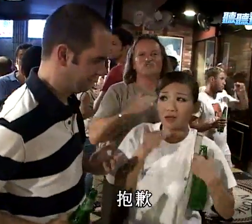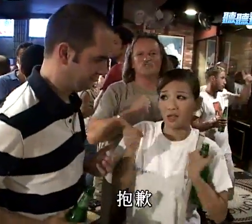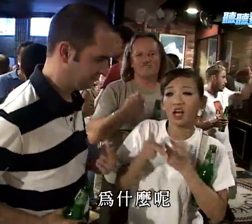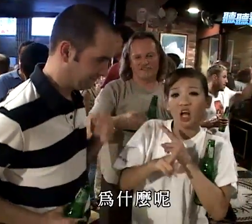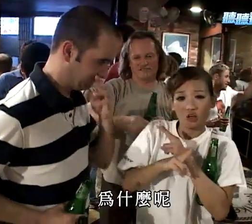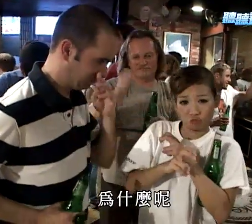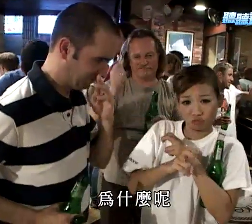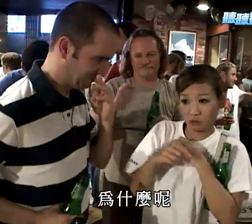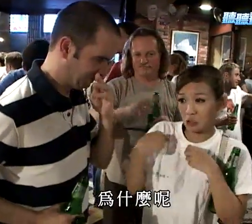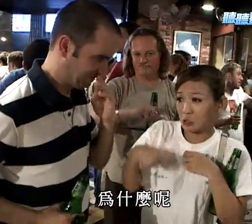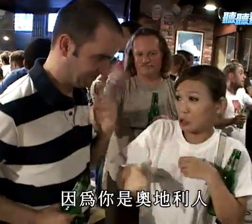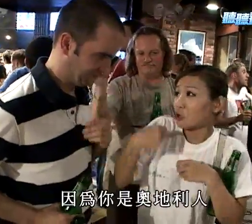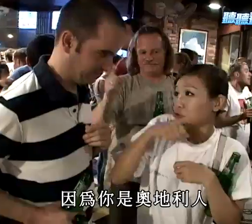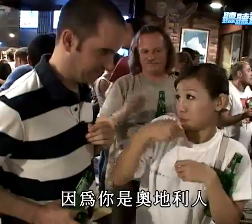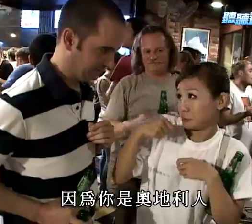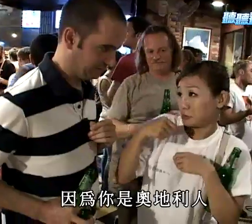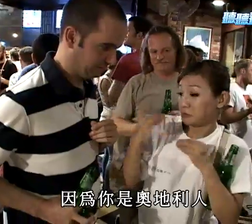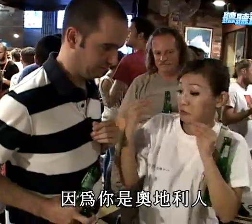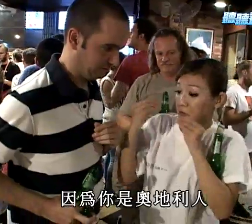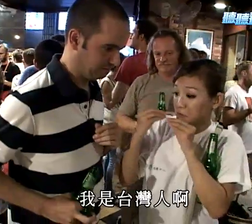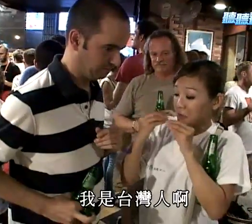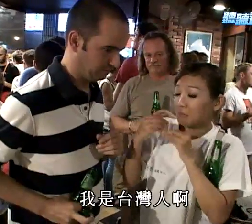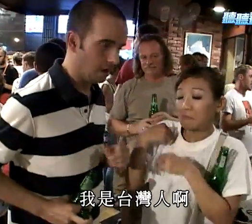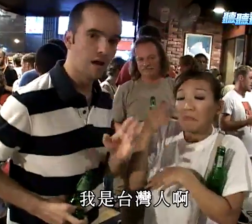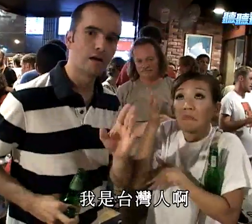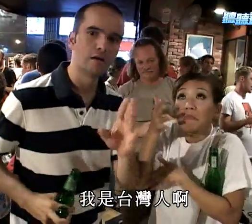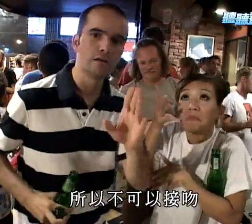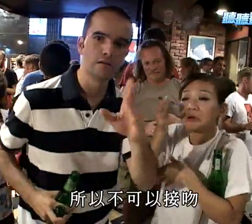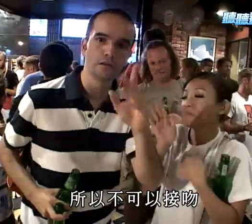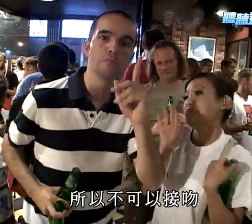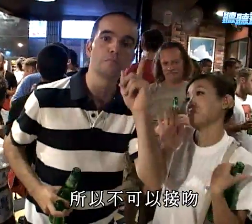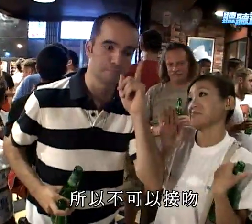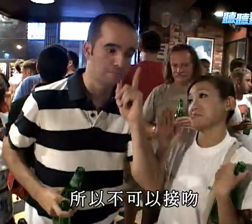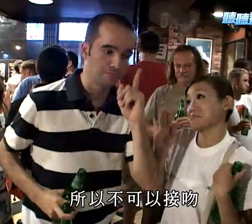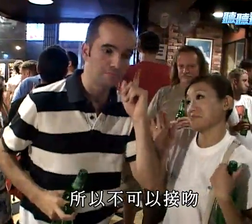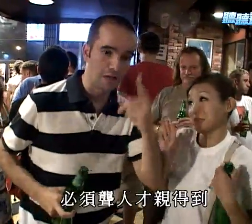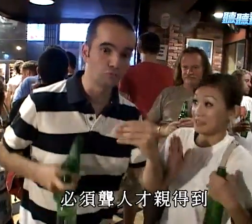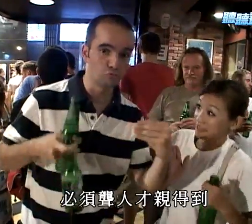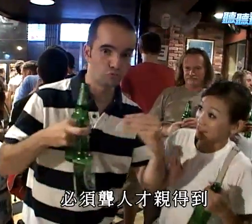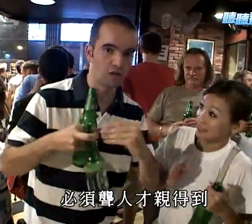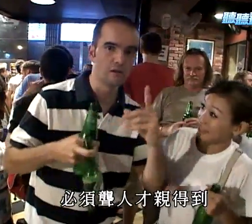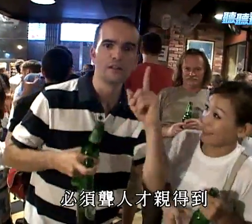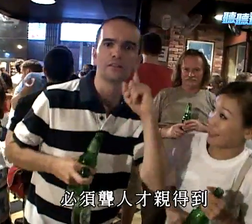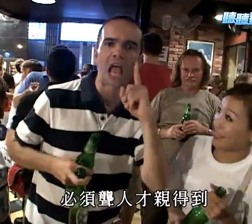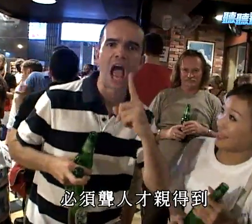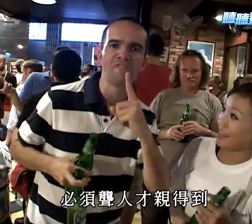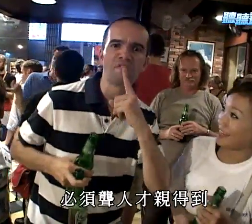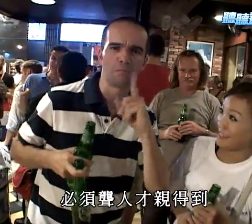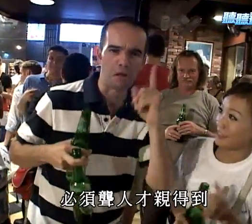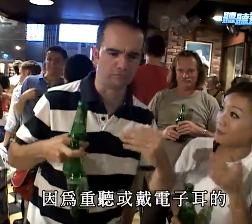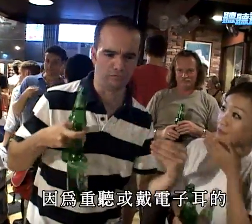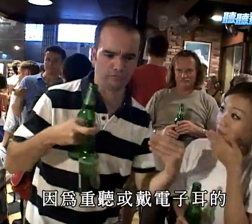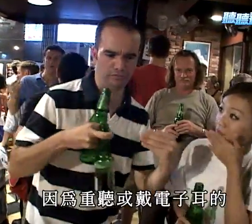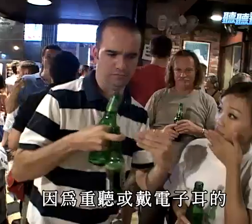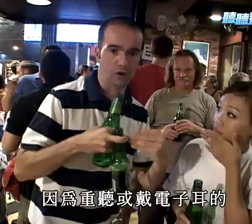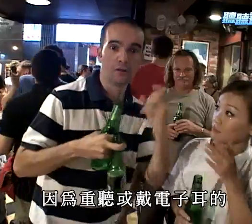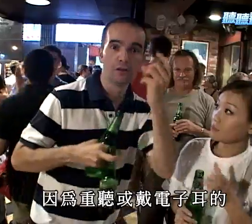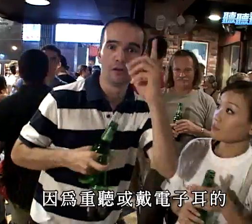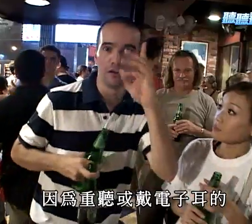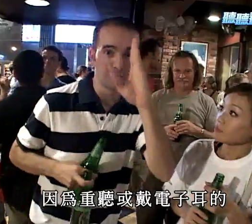么呢？因为你是奥地利人，我是台湾人啊，所以不可以接吻。 必须聋人才亲得到，因为重听或